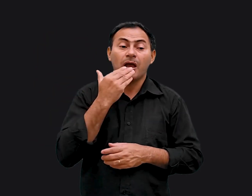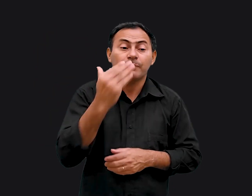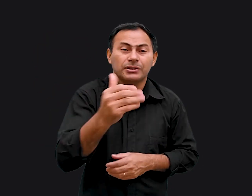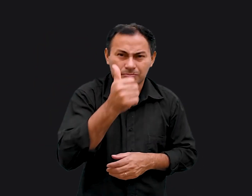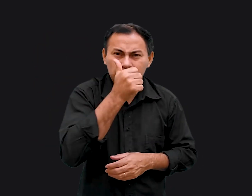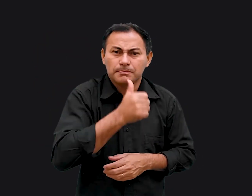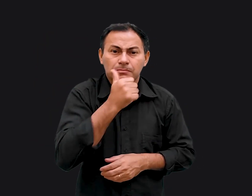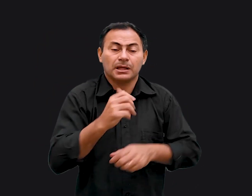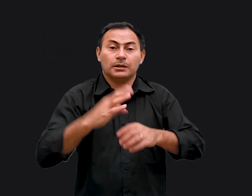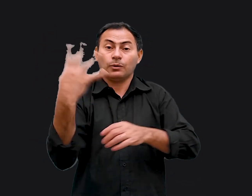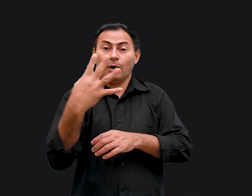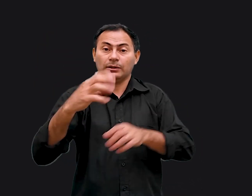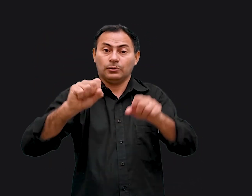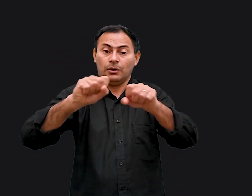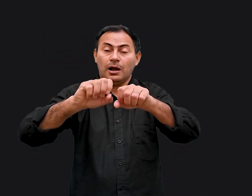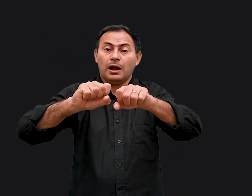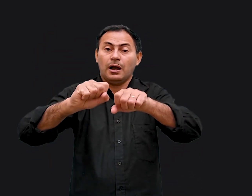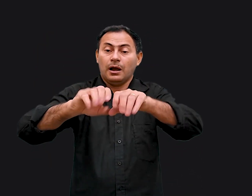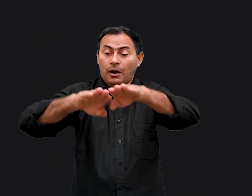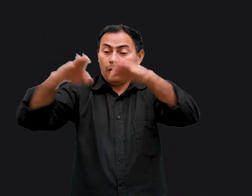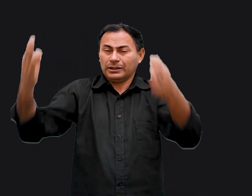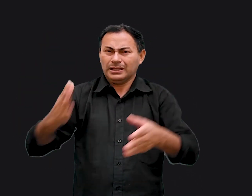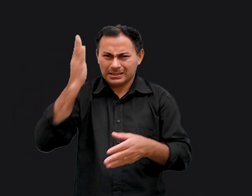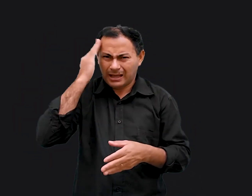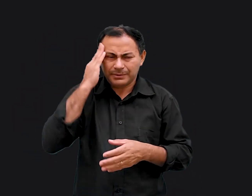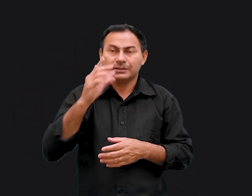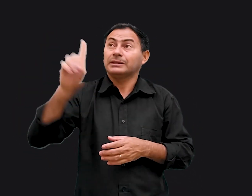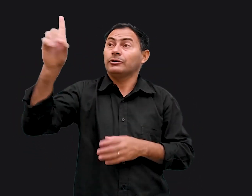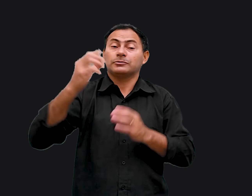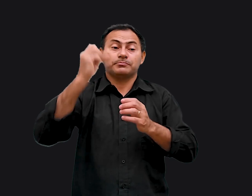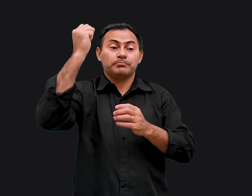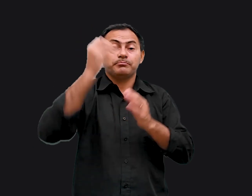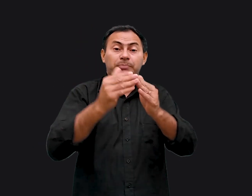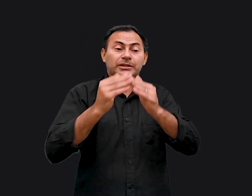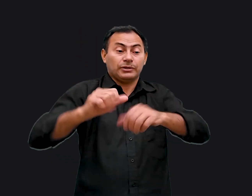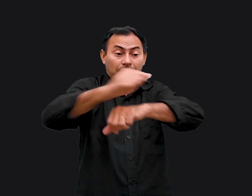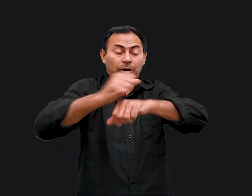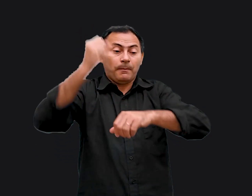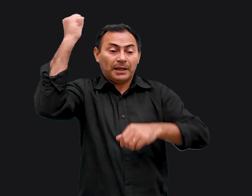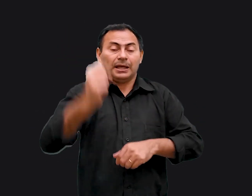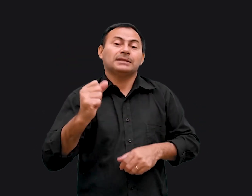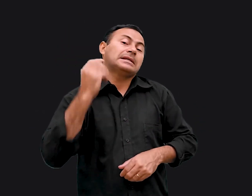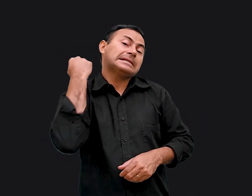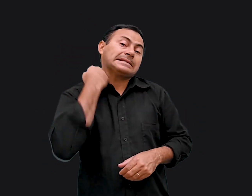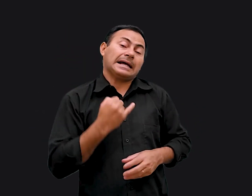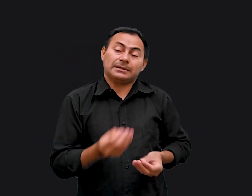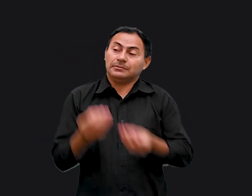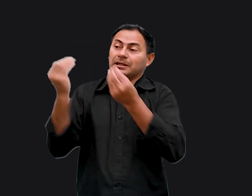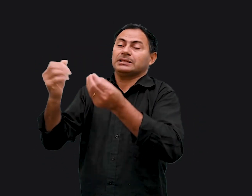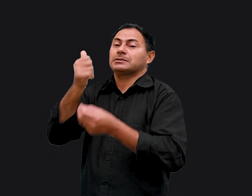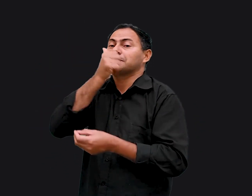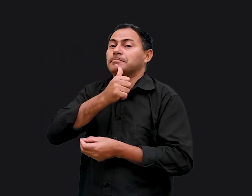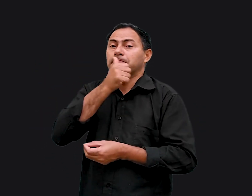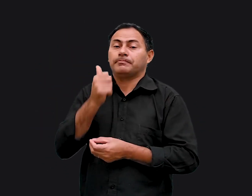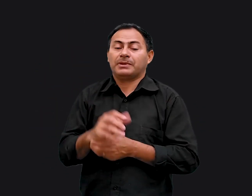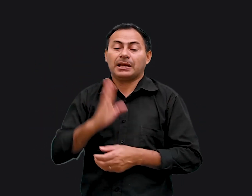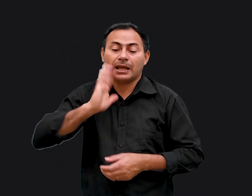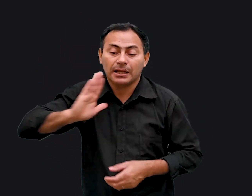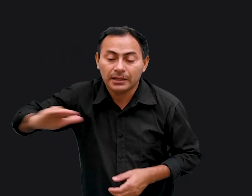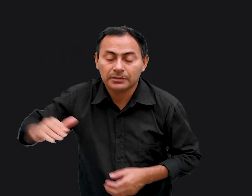em sacrifício naquele quarto altar, não sabe? Isaac, isso mesmo. Ele pediu justamente aquela criança que